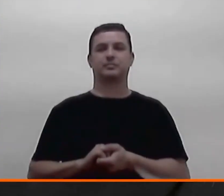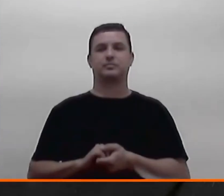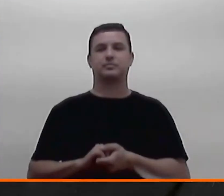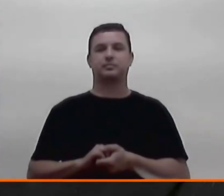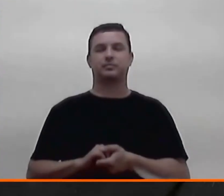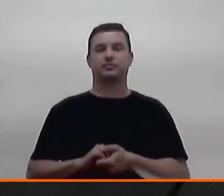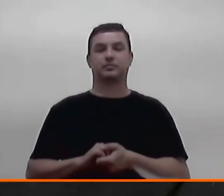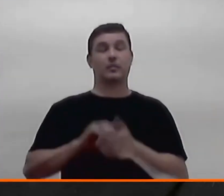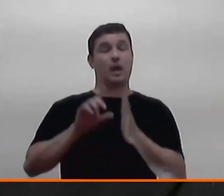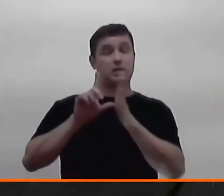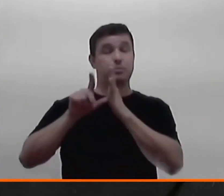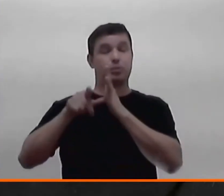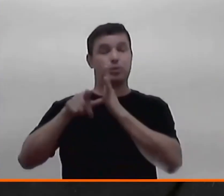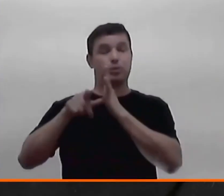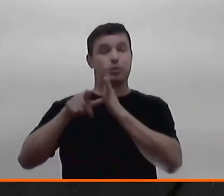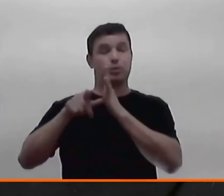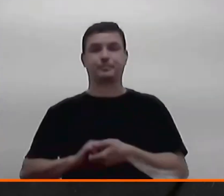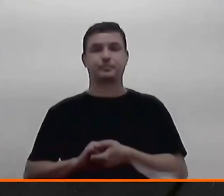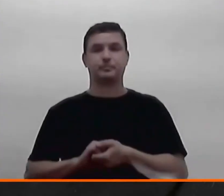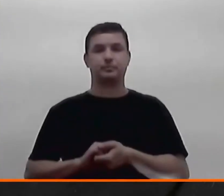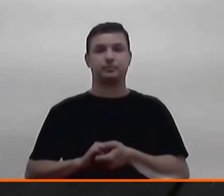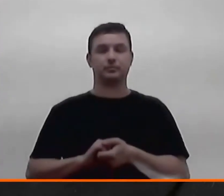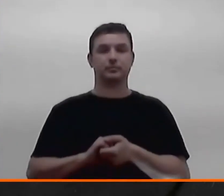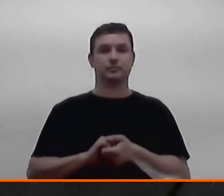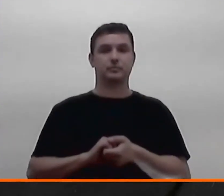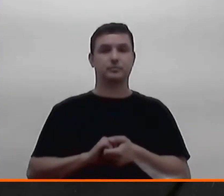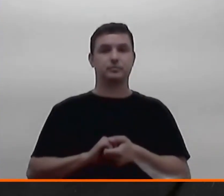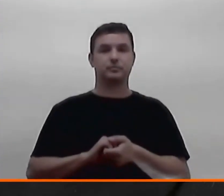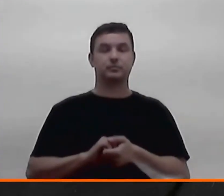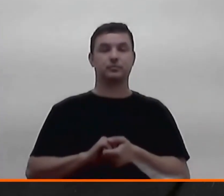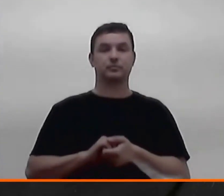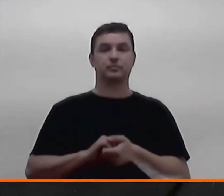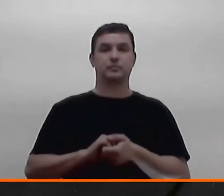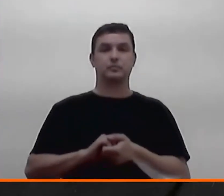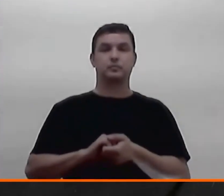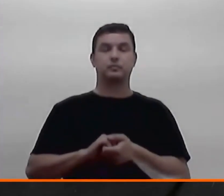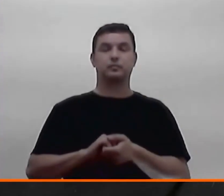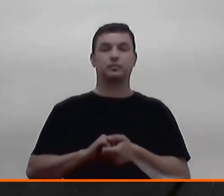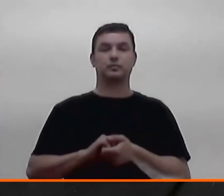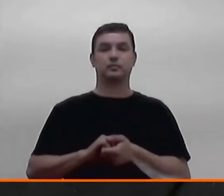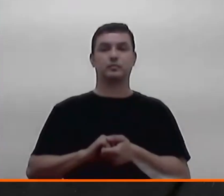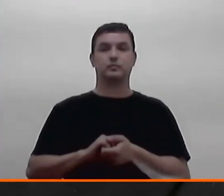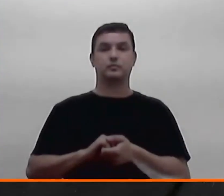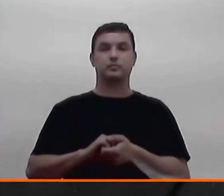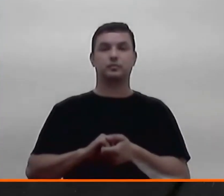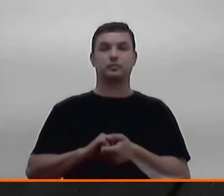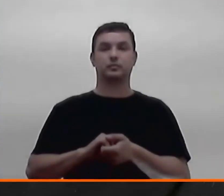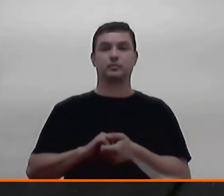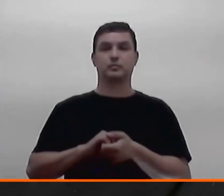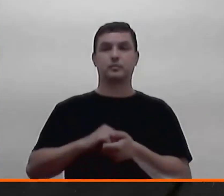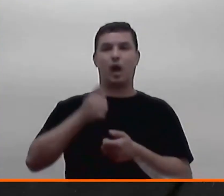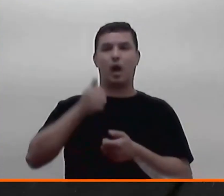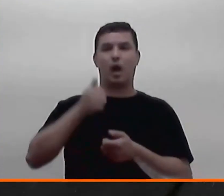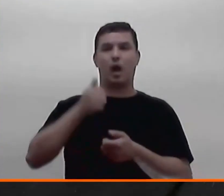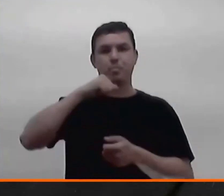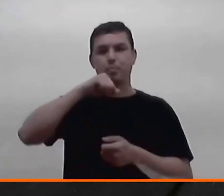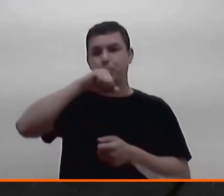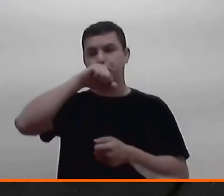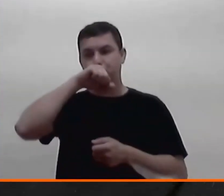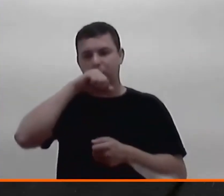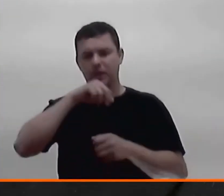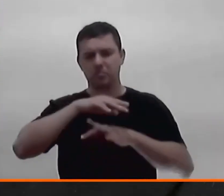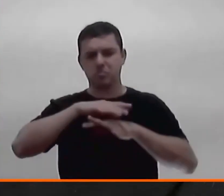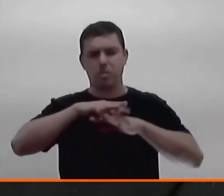depois, disseram: és nosso irmão, sê tu mãe de milhares e de